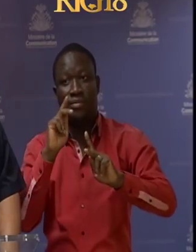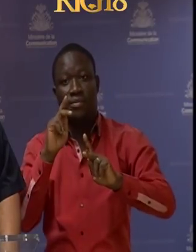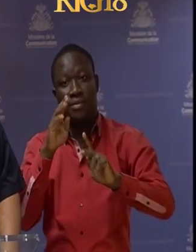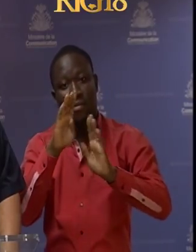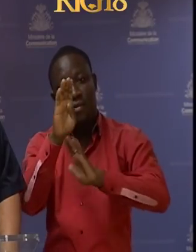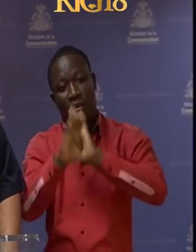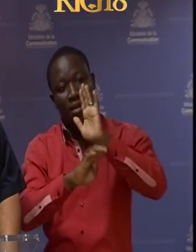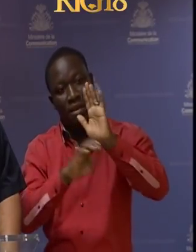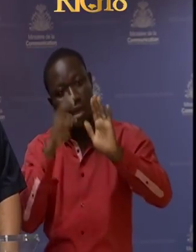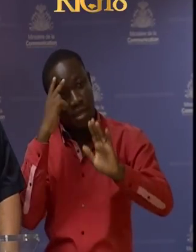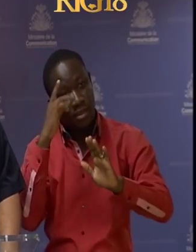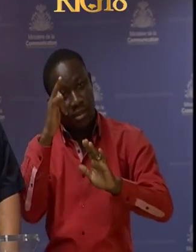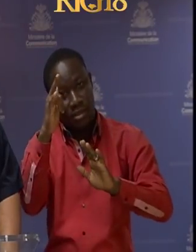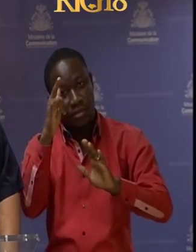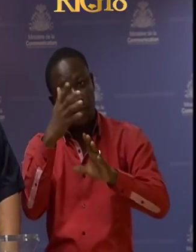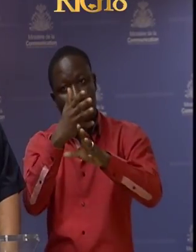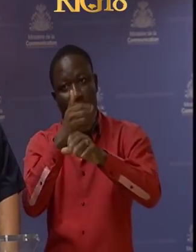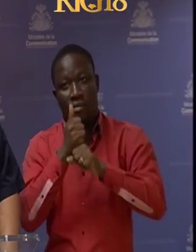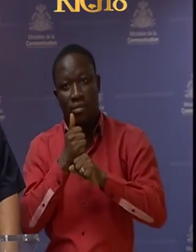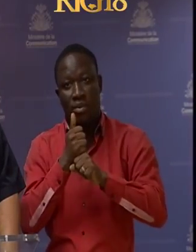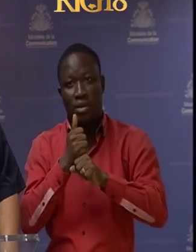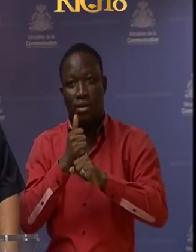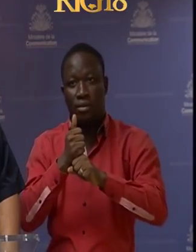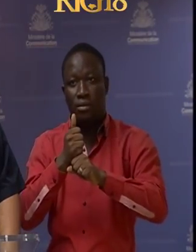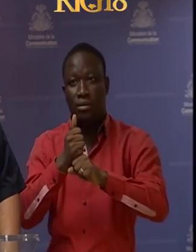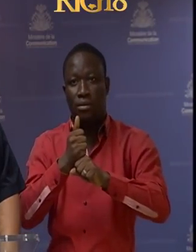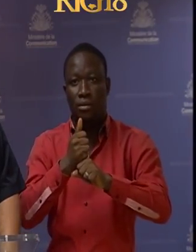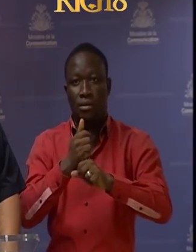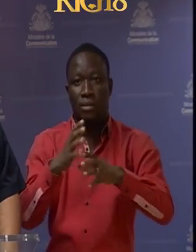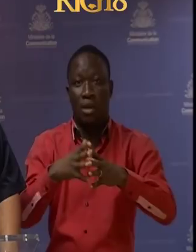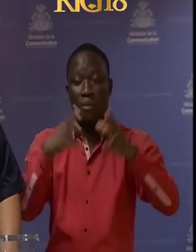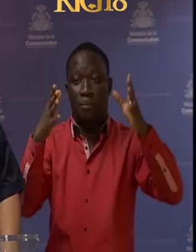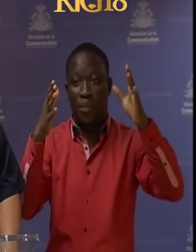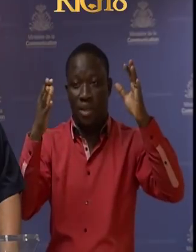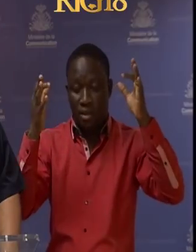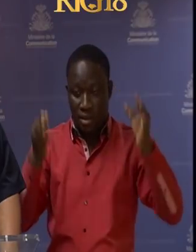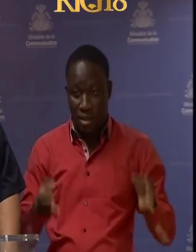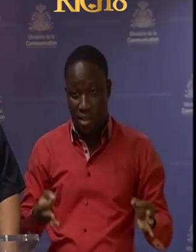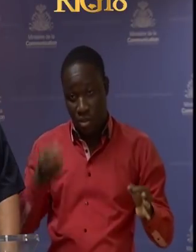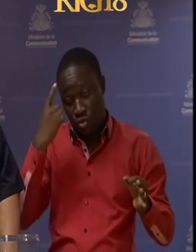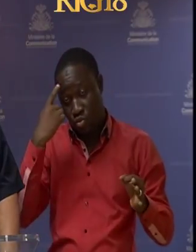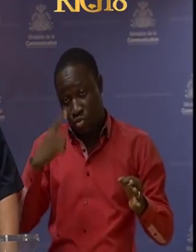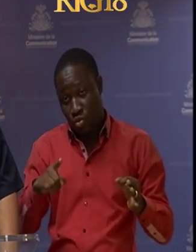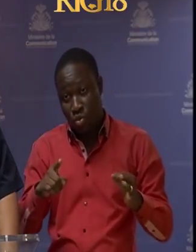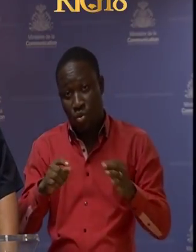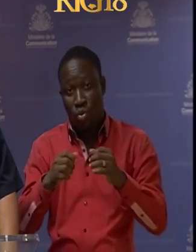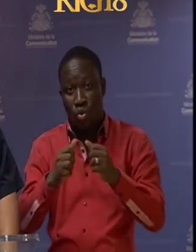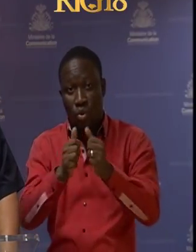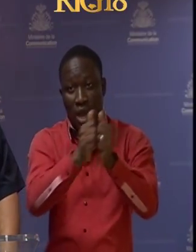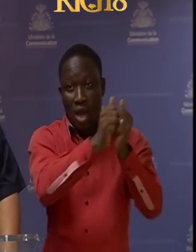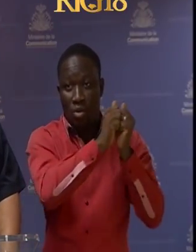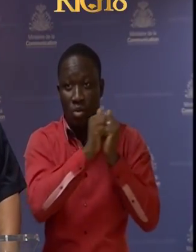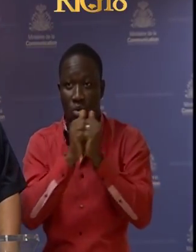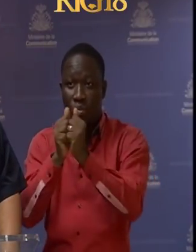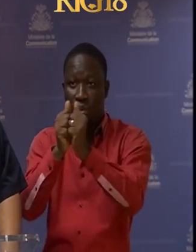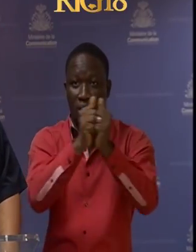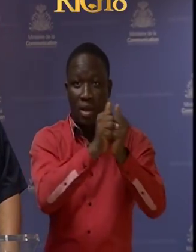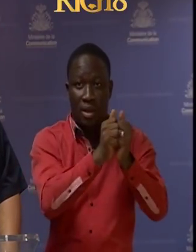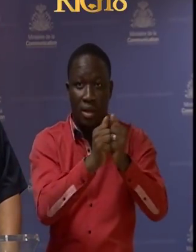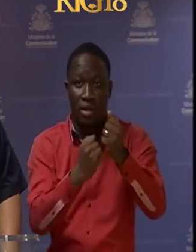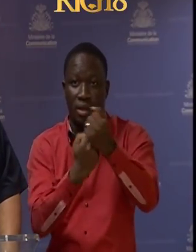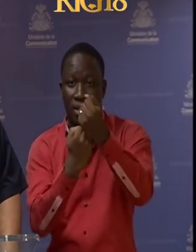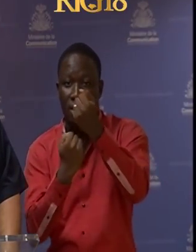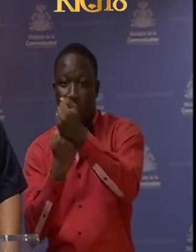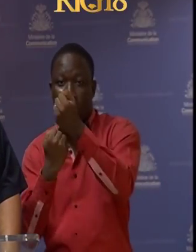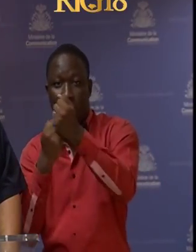L'État haïtien prend un ensemble de mesures pour accompagner population dans